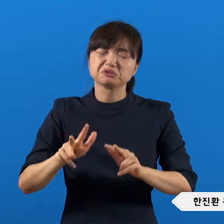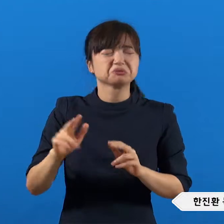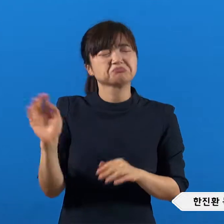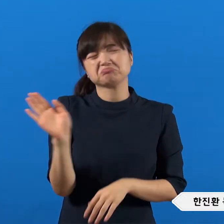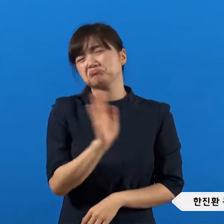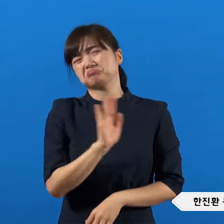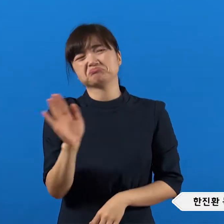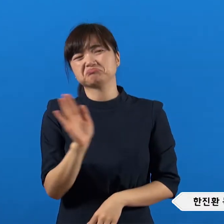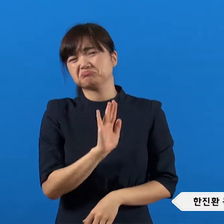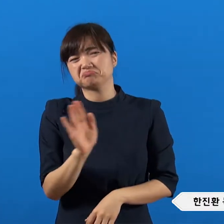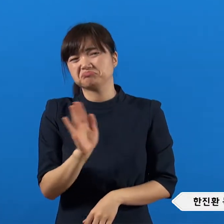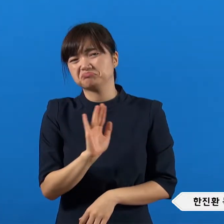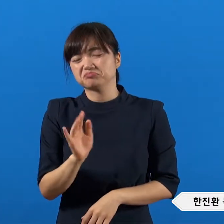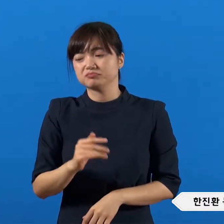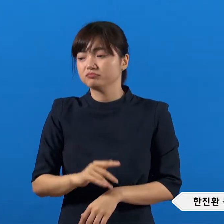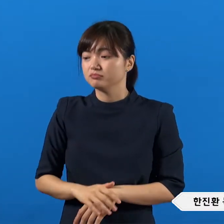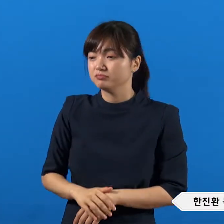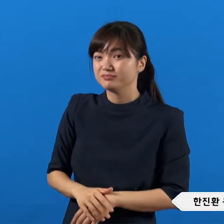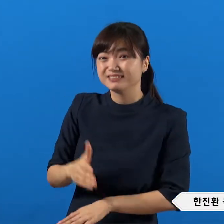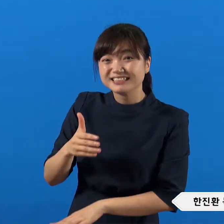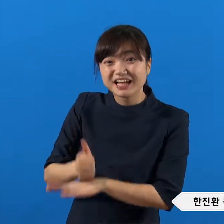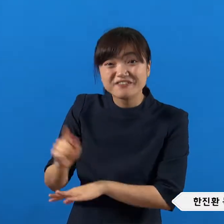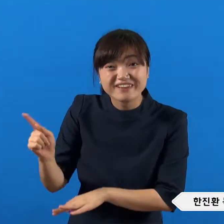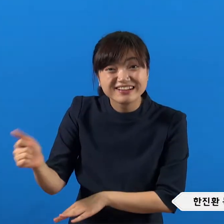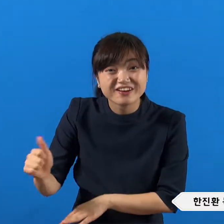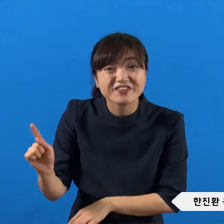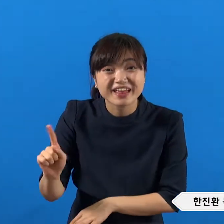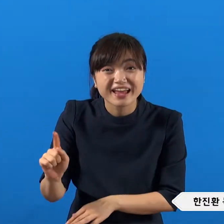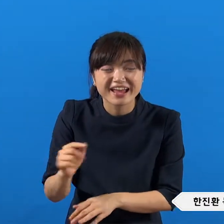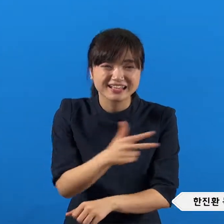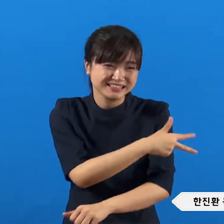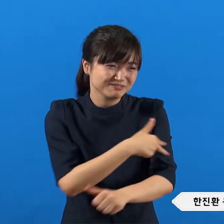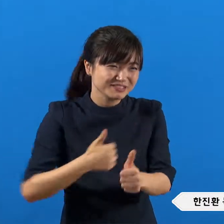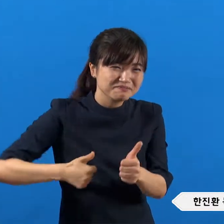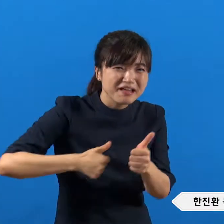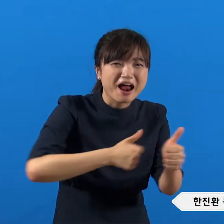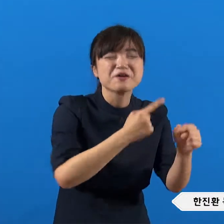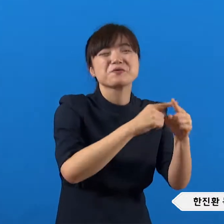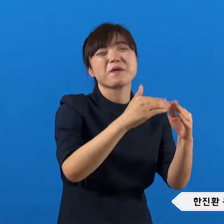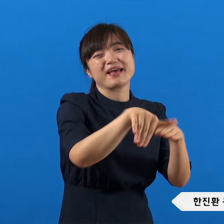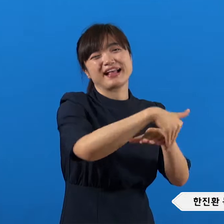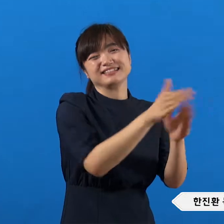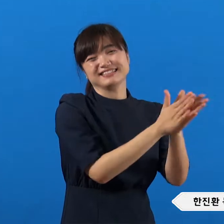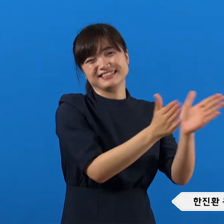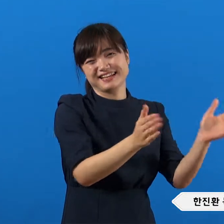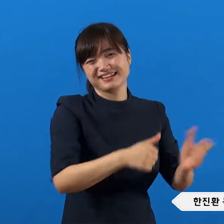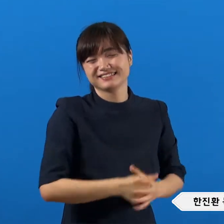했습니다. 그 사람이 결국 김기동 집사를 따라서 교회에 나오게 됐습니다.